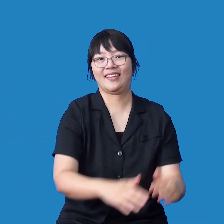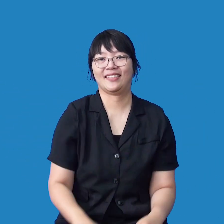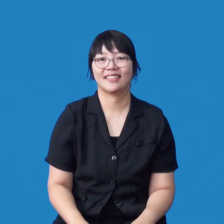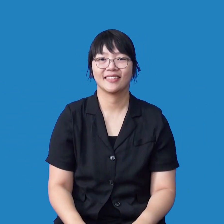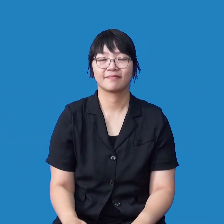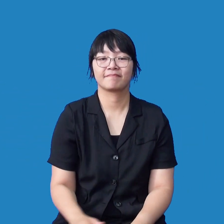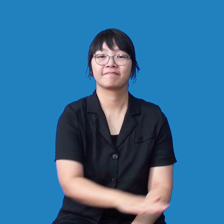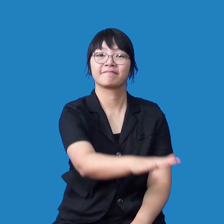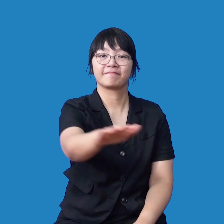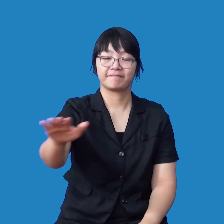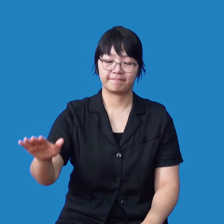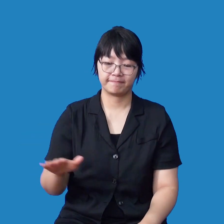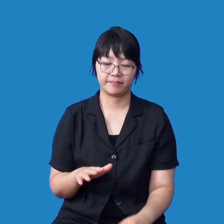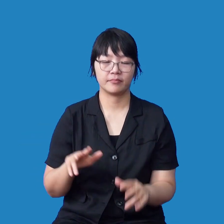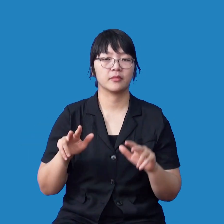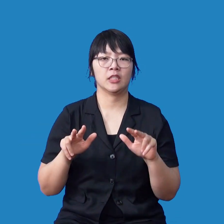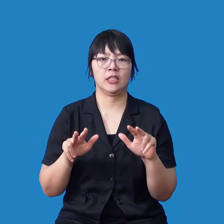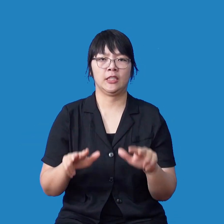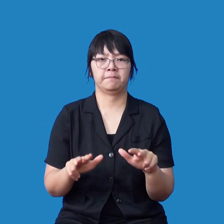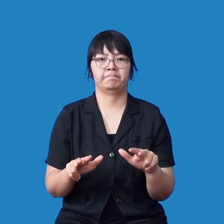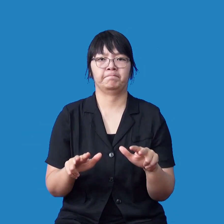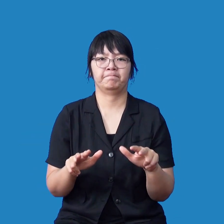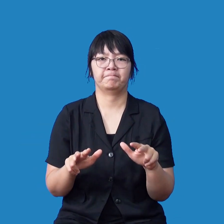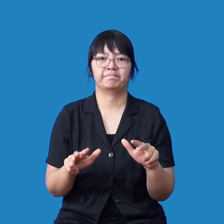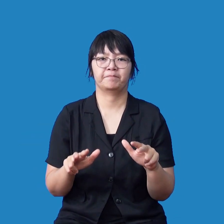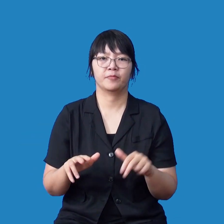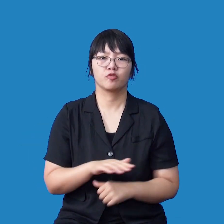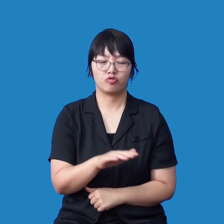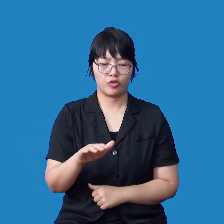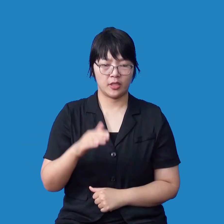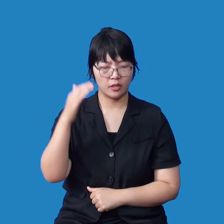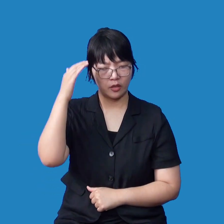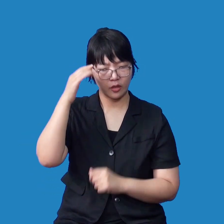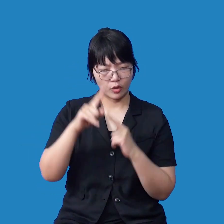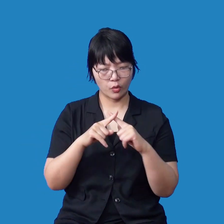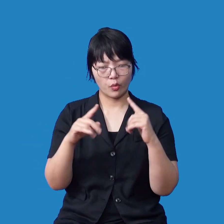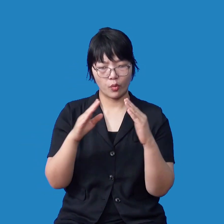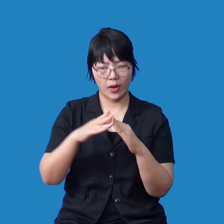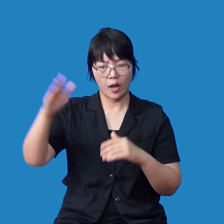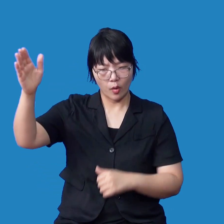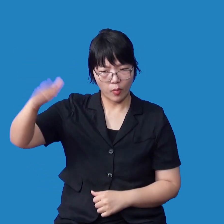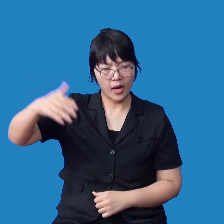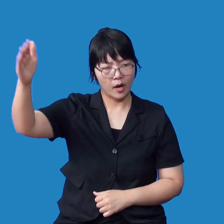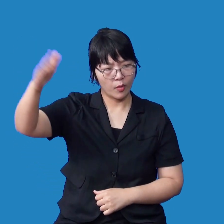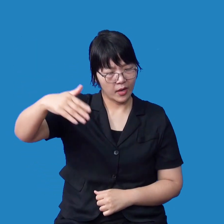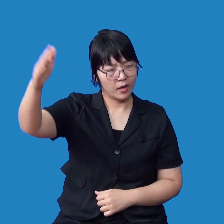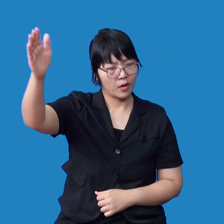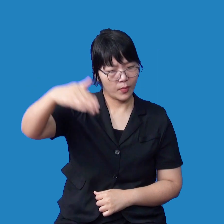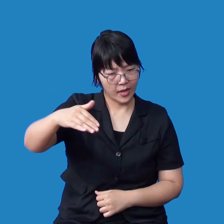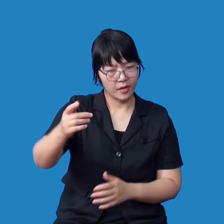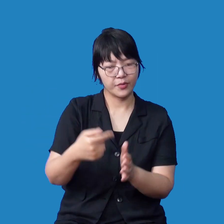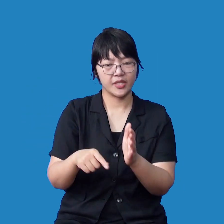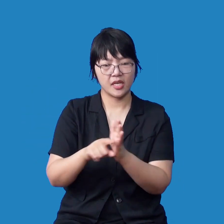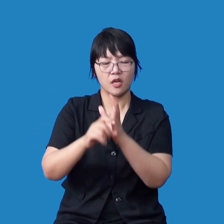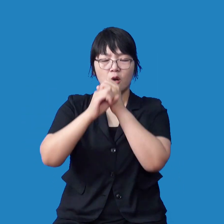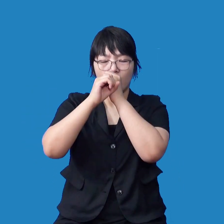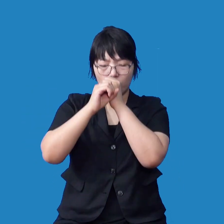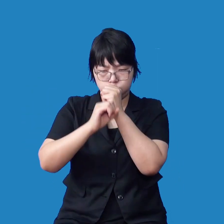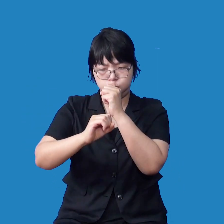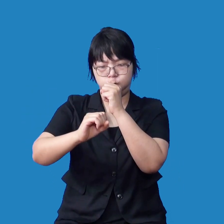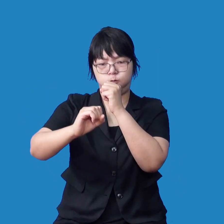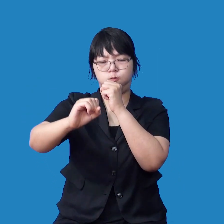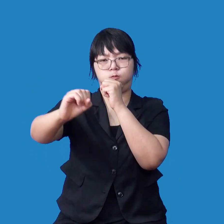여러분, 지금이야말로 우리가 교회로 모이도록 소집 나팔을 불어야 할